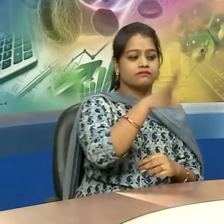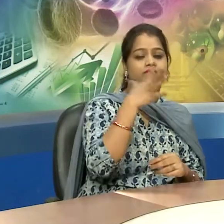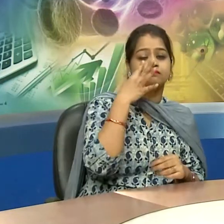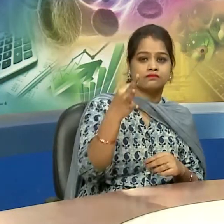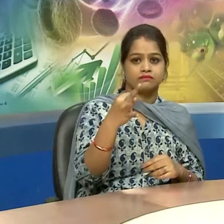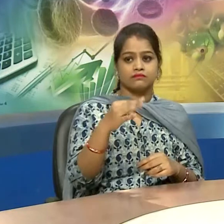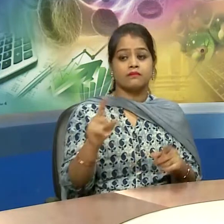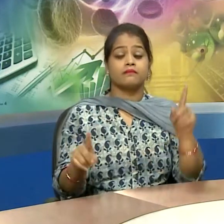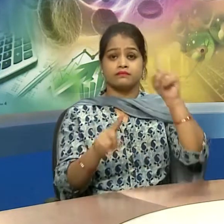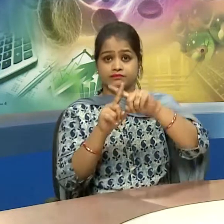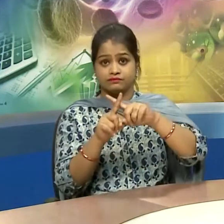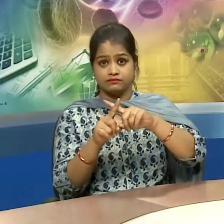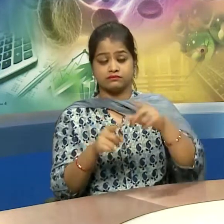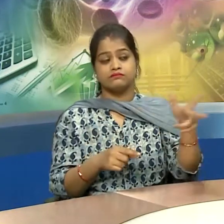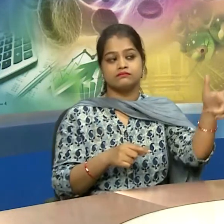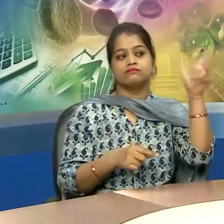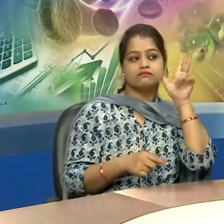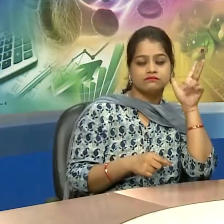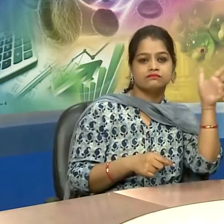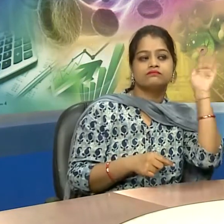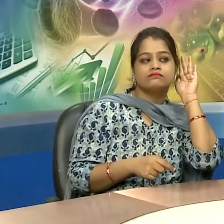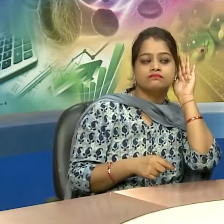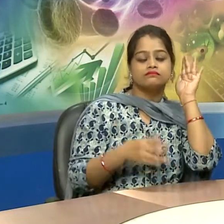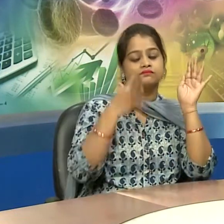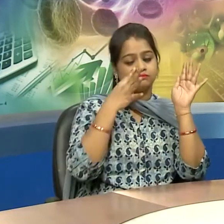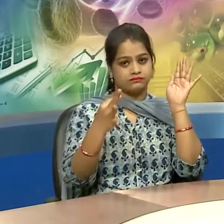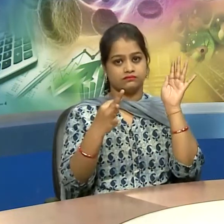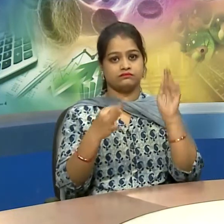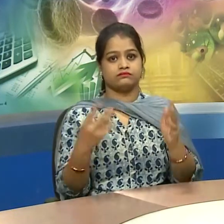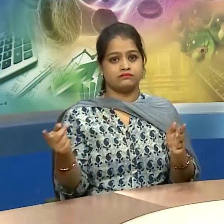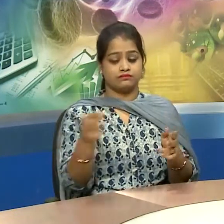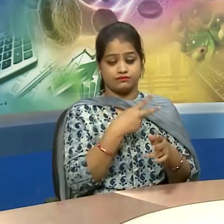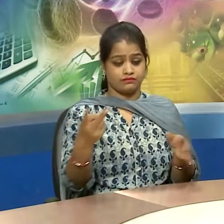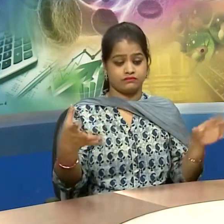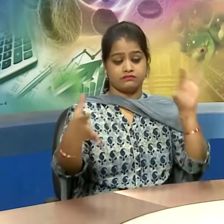दूसरों की बात सुनना होगा। इस संबंध में आपका क्या मत है?